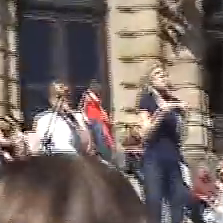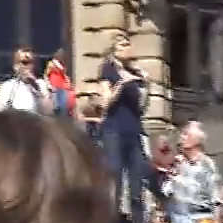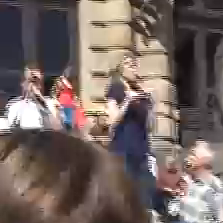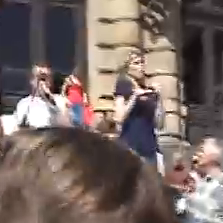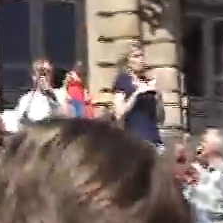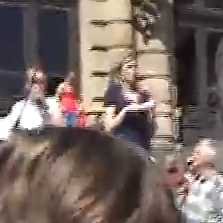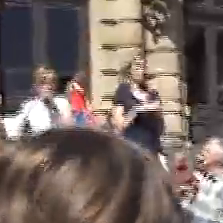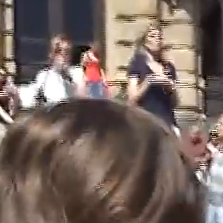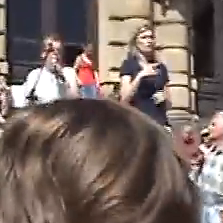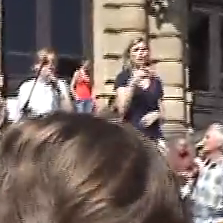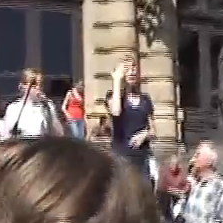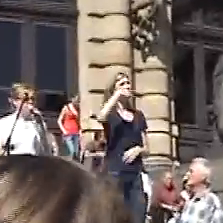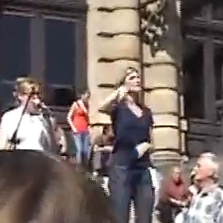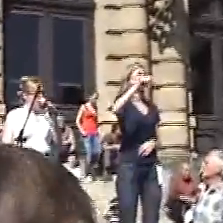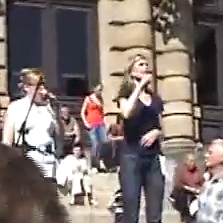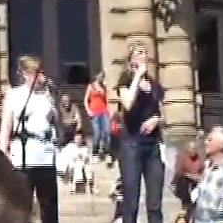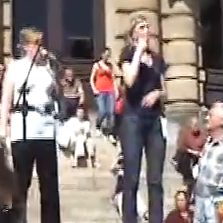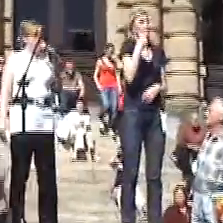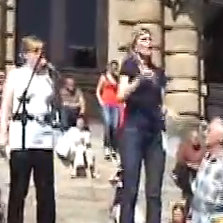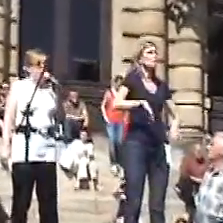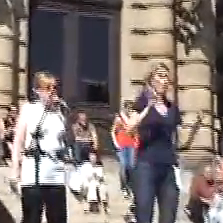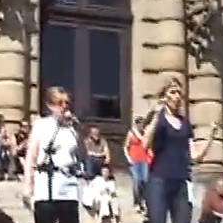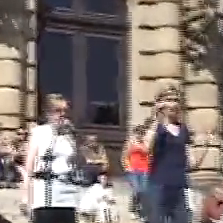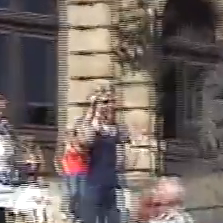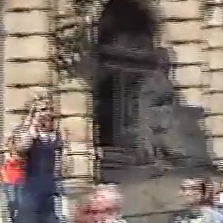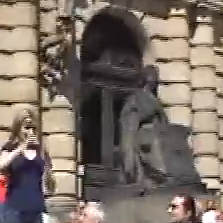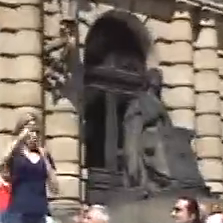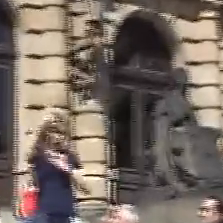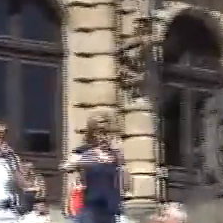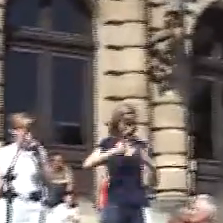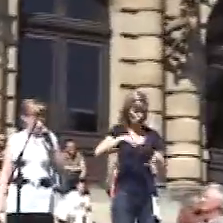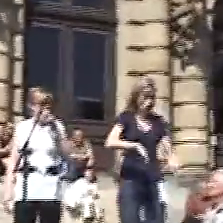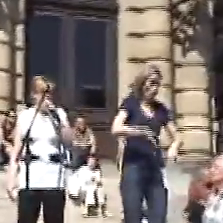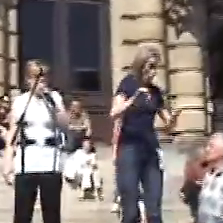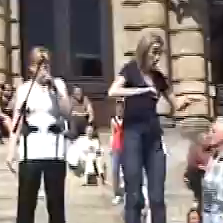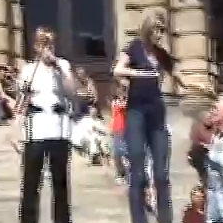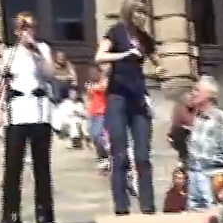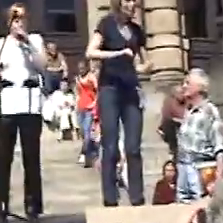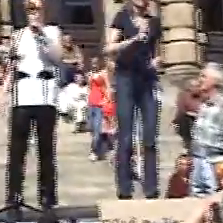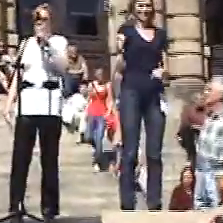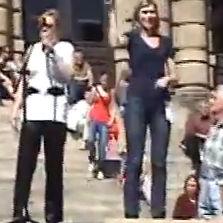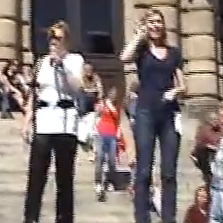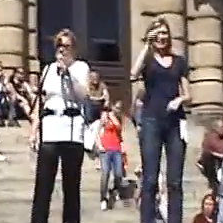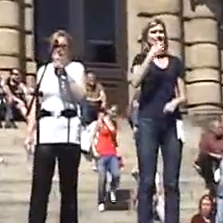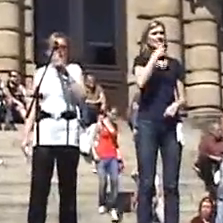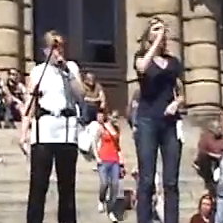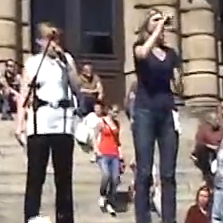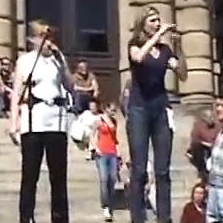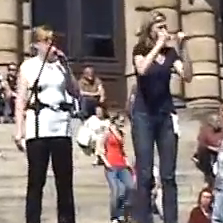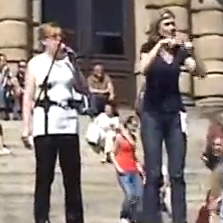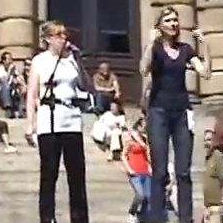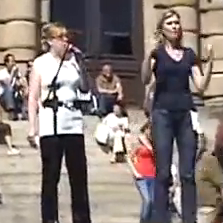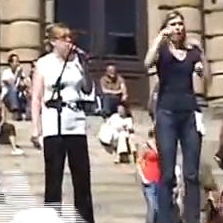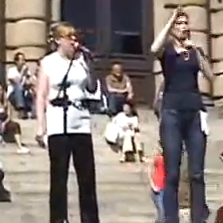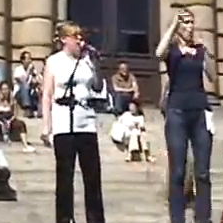za 4 roky k volbám a hodit tam lístek, nejlépe ODS nebo TOP 09,